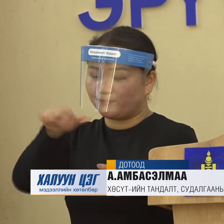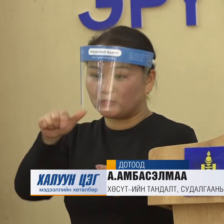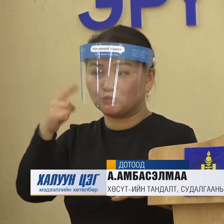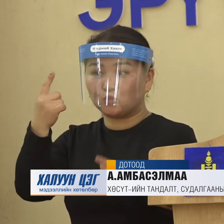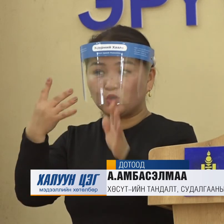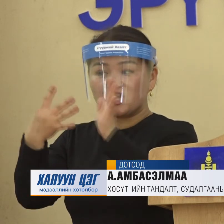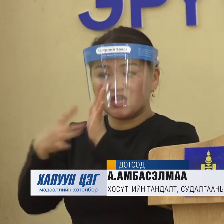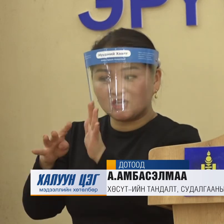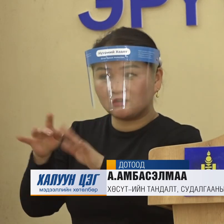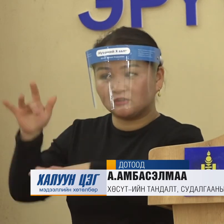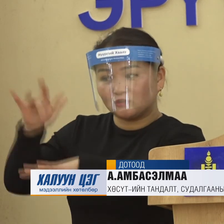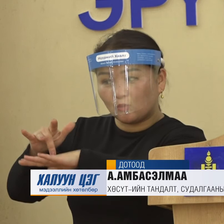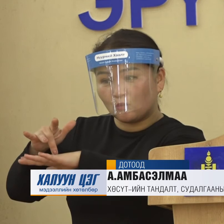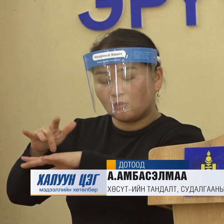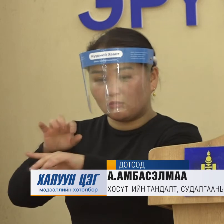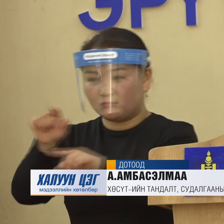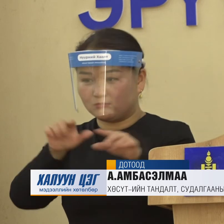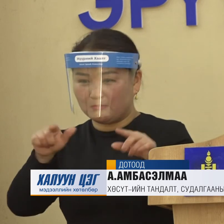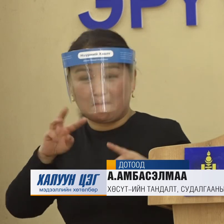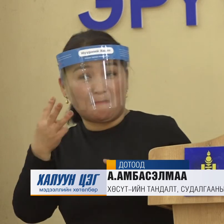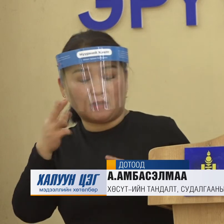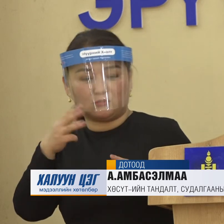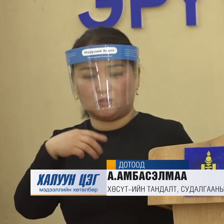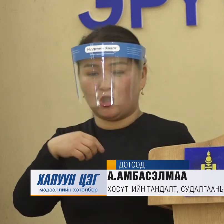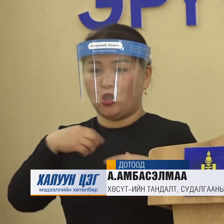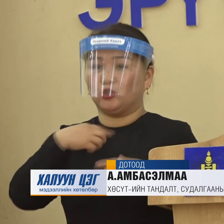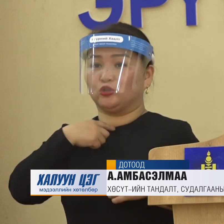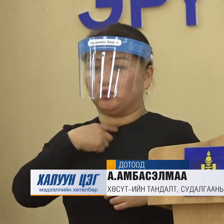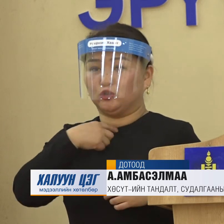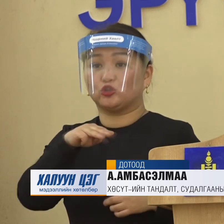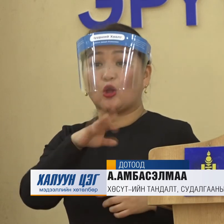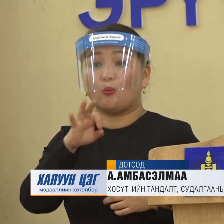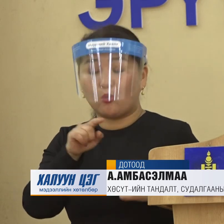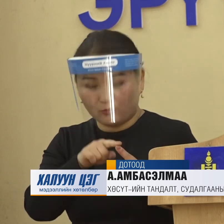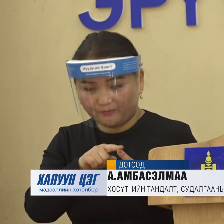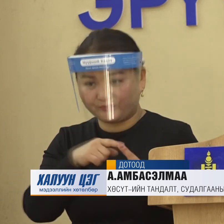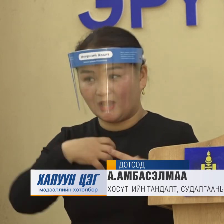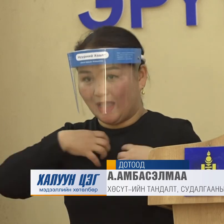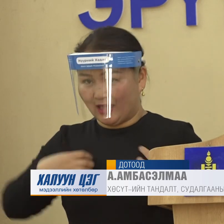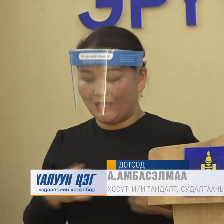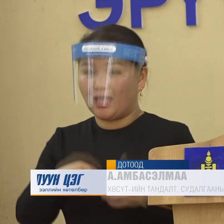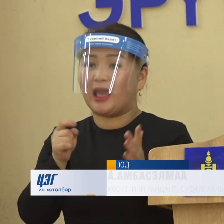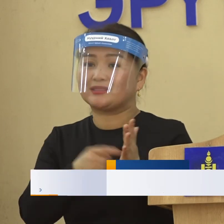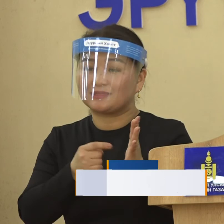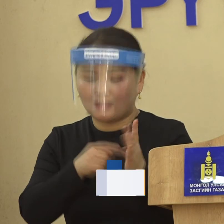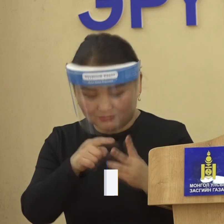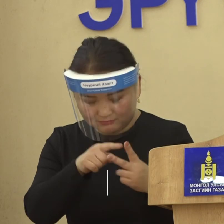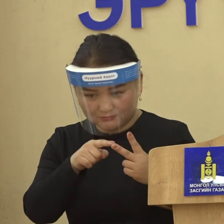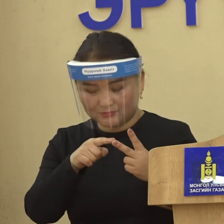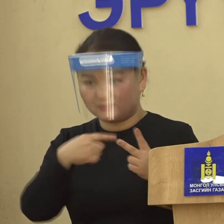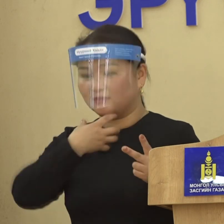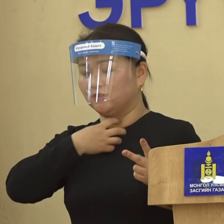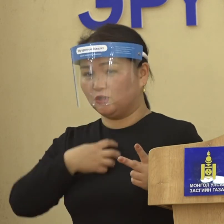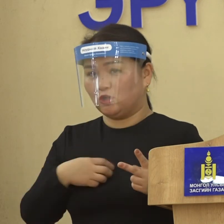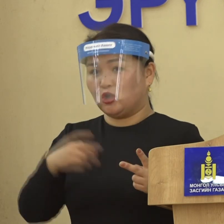120 хүнийг хамуугтай хатаатай амьсгалын замын төсөв хүнд хавдартай хүмүүсийн шинжилгээ болоод